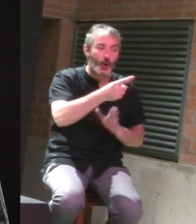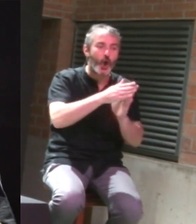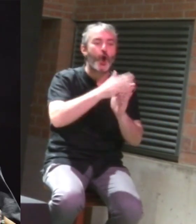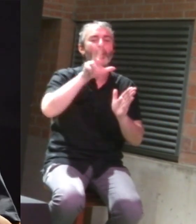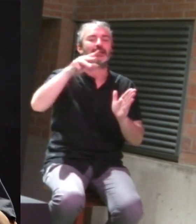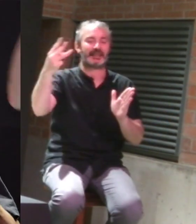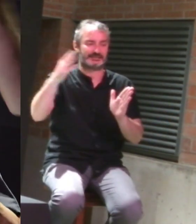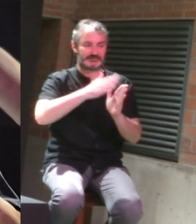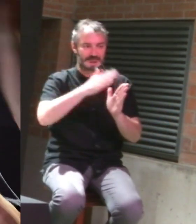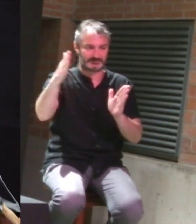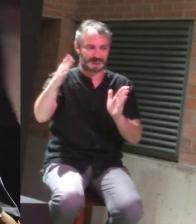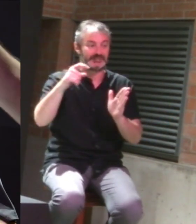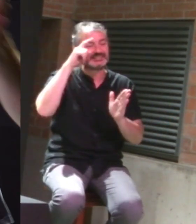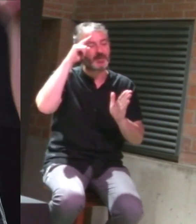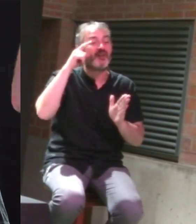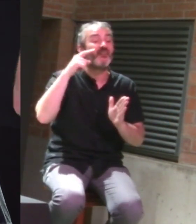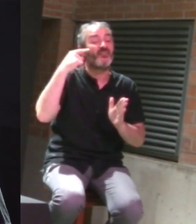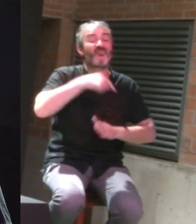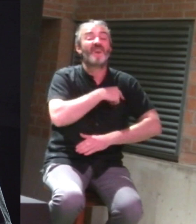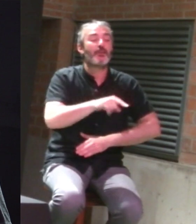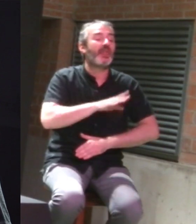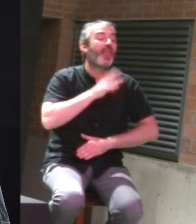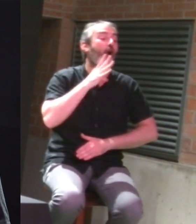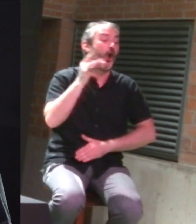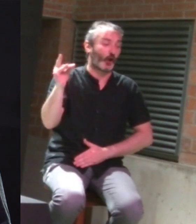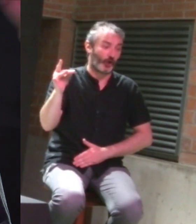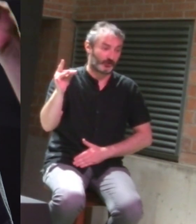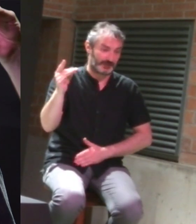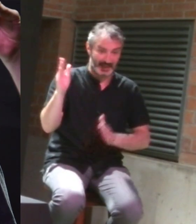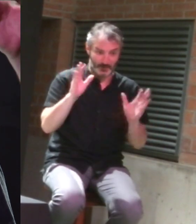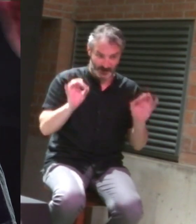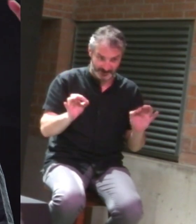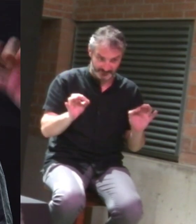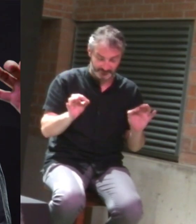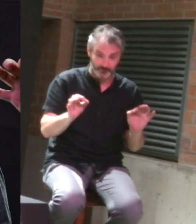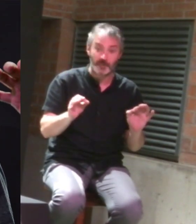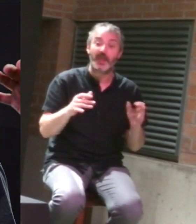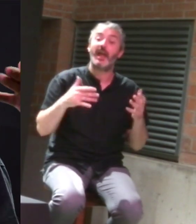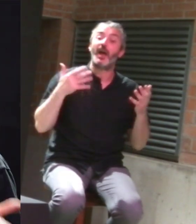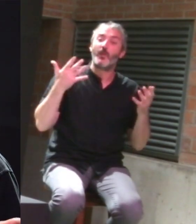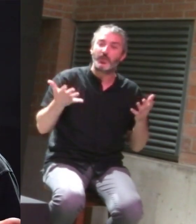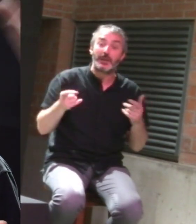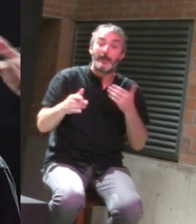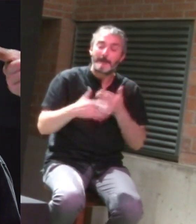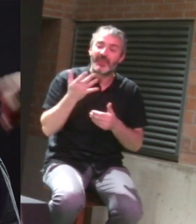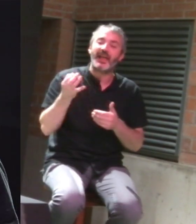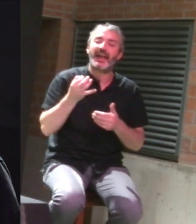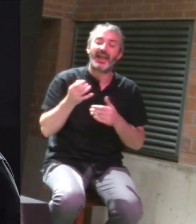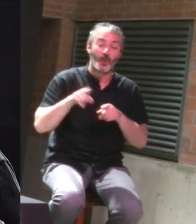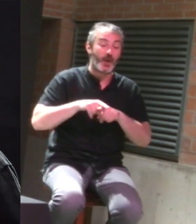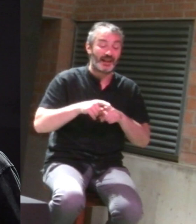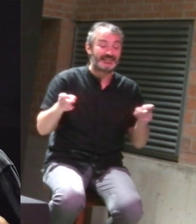1871-1883, que se conoce con el nombre de la fiebre del oro. En esta etapa se empieza a producir la sustitución de